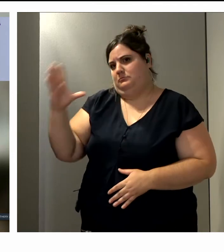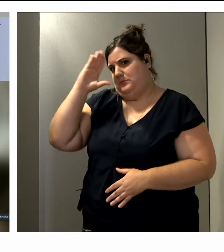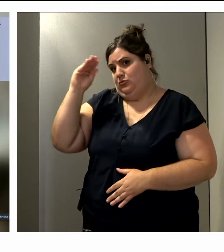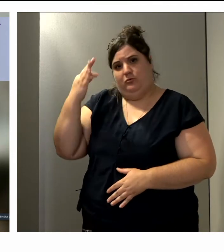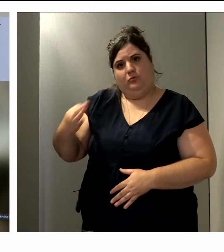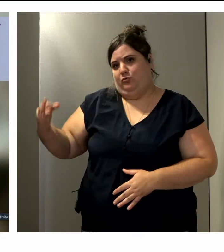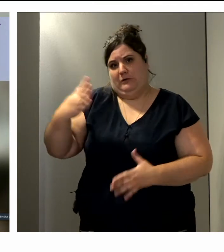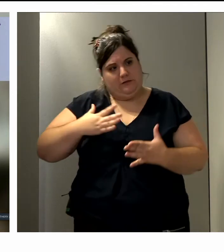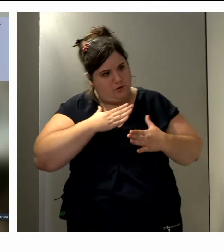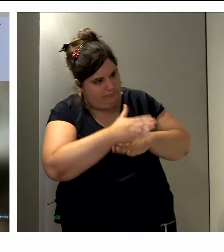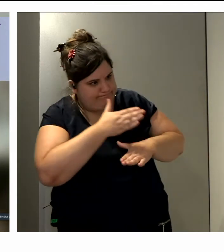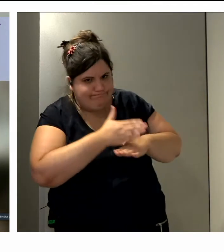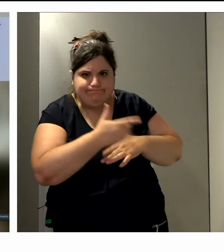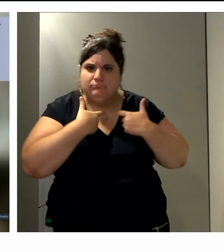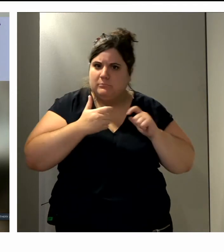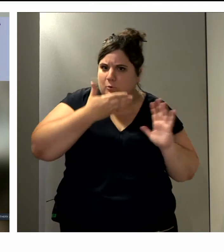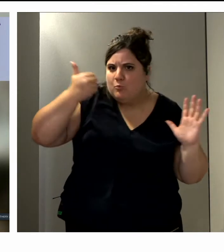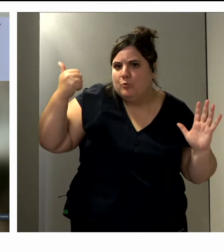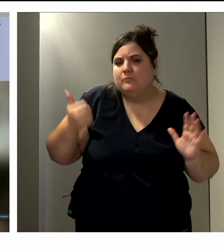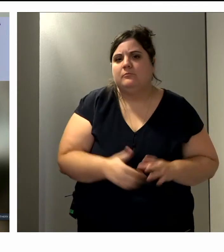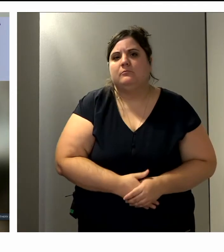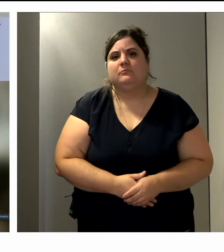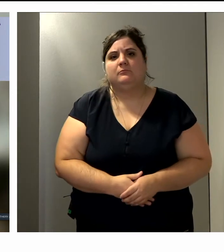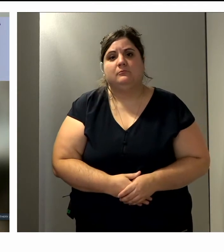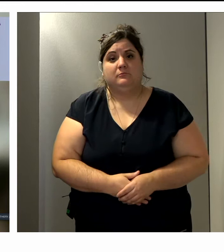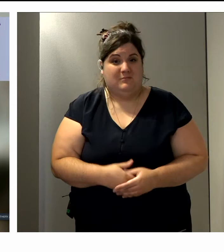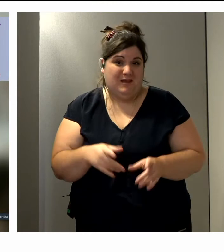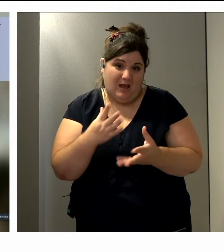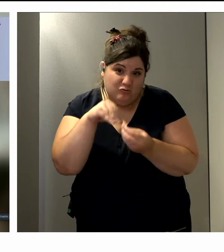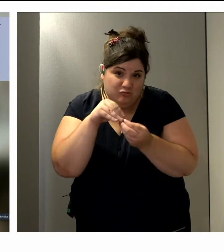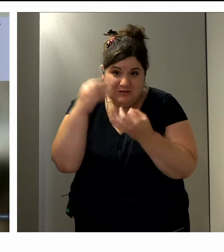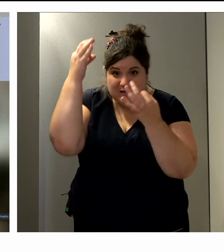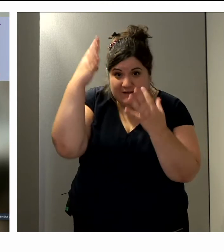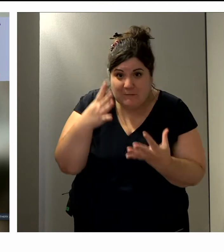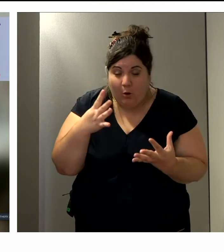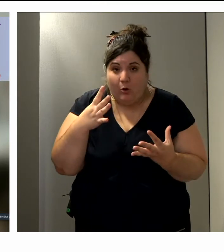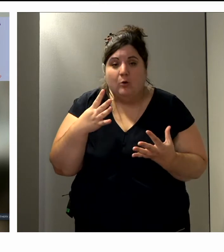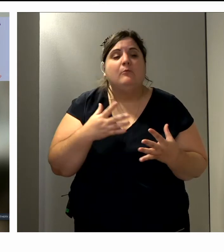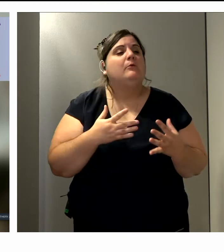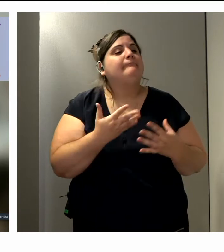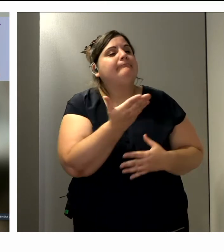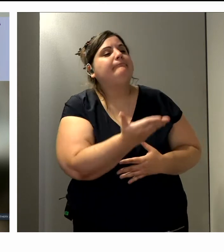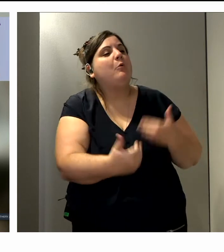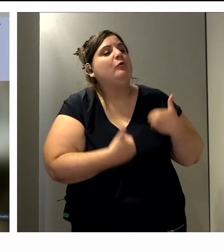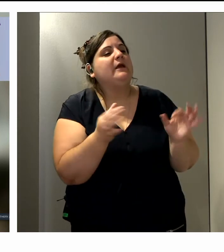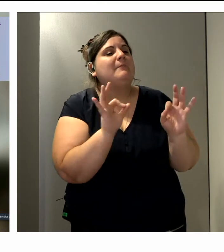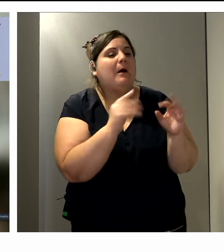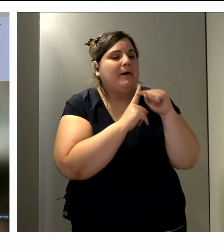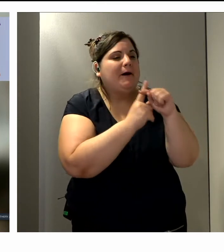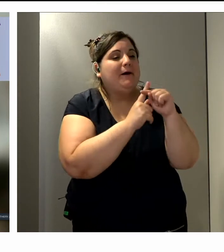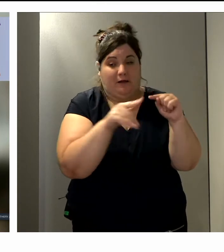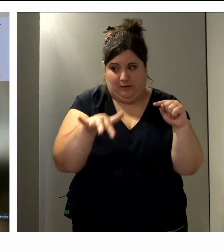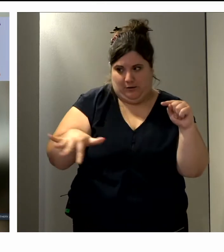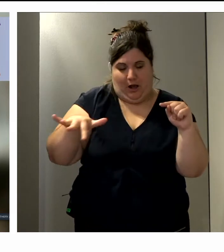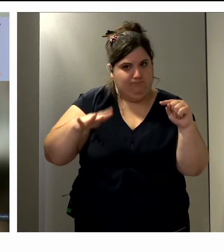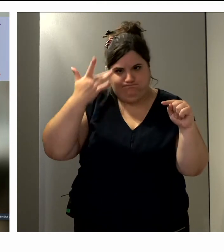à accéder à ces lieux étudiants. Rajoutez à cela que les événements ne sont pas forcément pensés pour des personnes en situation de handicap. Et les assos